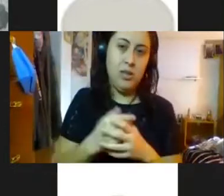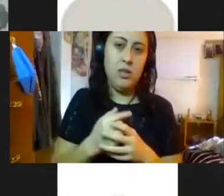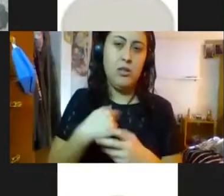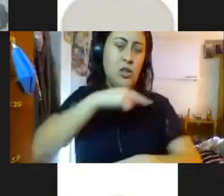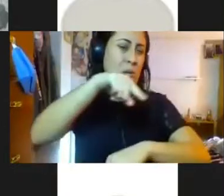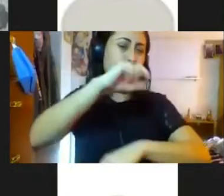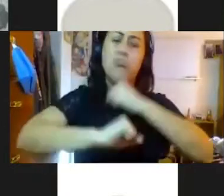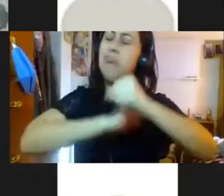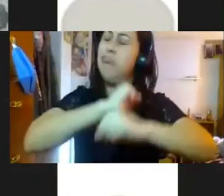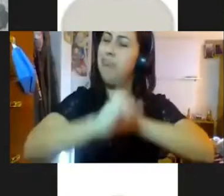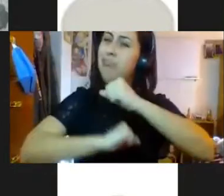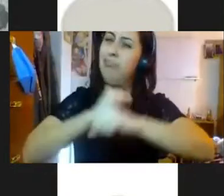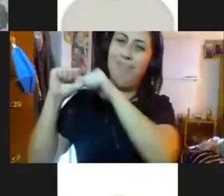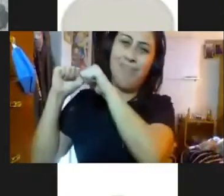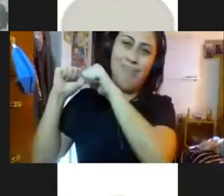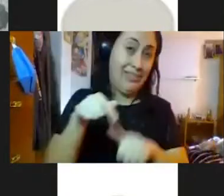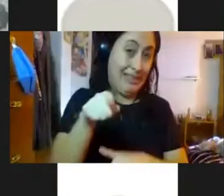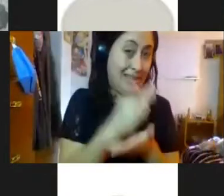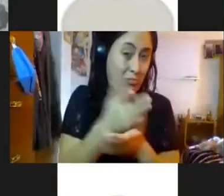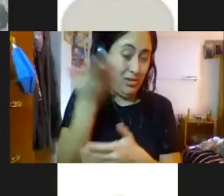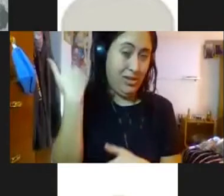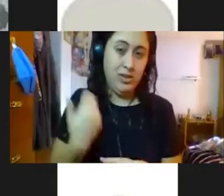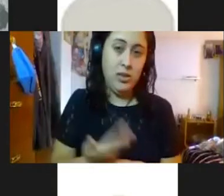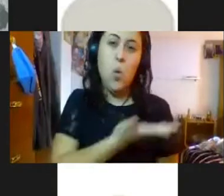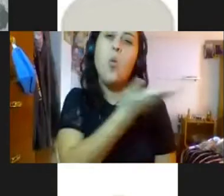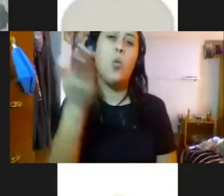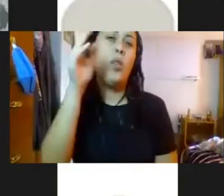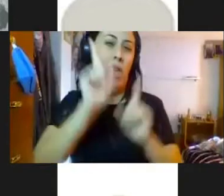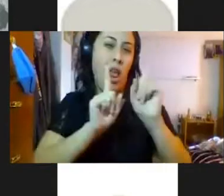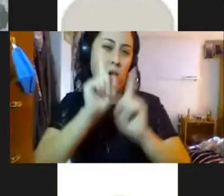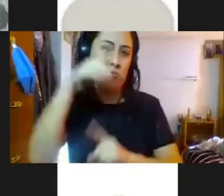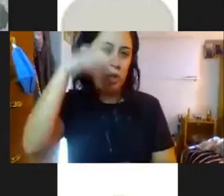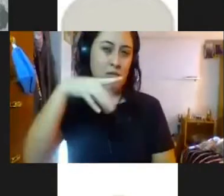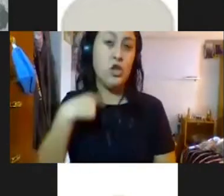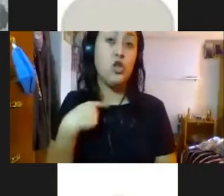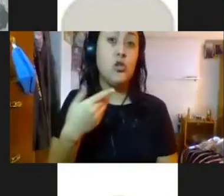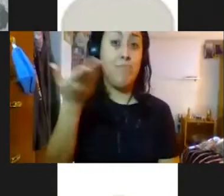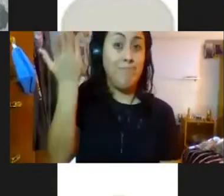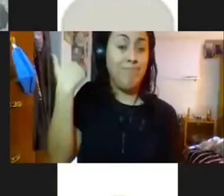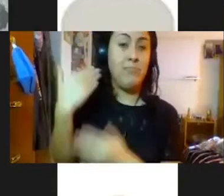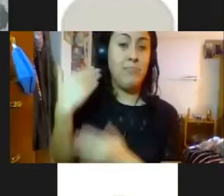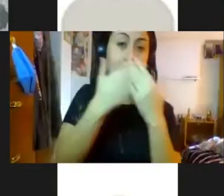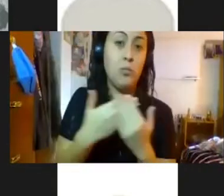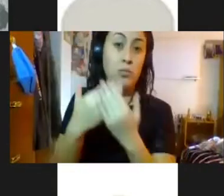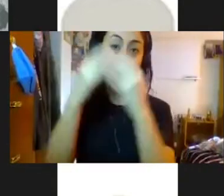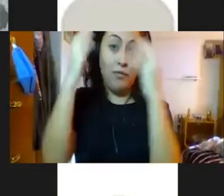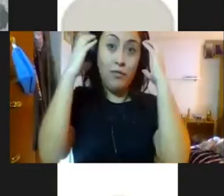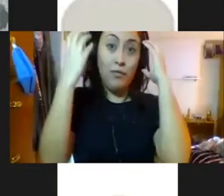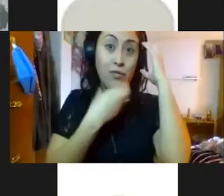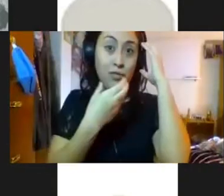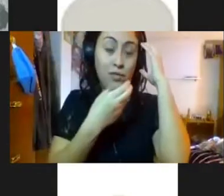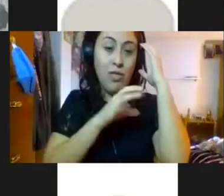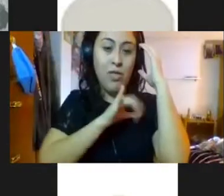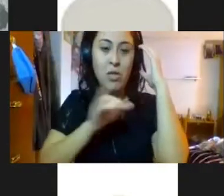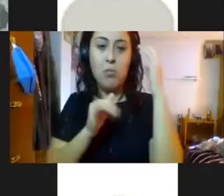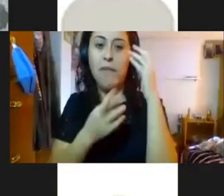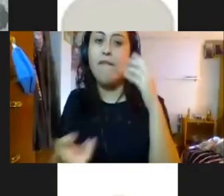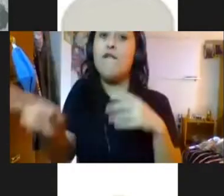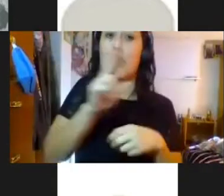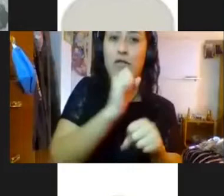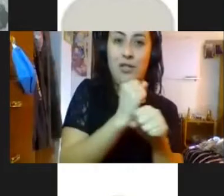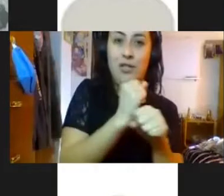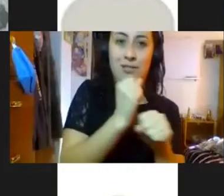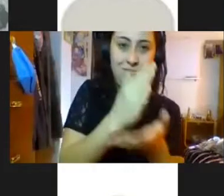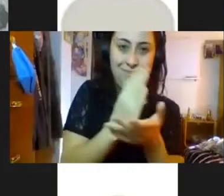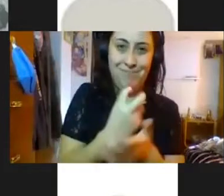años, algunos de ustedes saben, yo estudié fonoaudiología y luego volví a trabajar esa escuela, pero siendo fonoaudióloga.